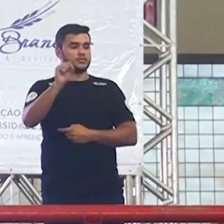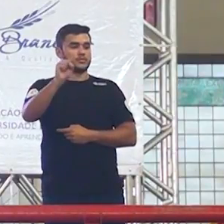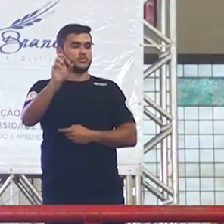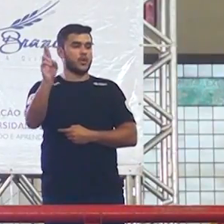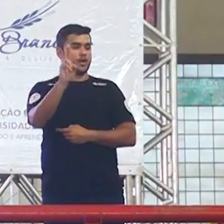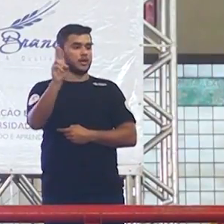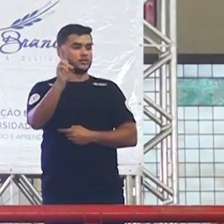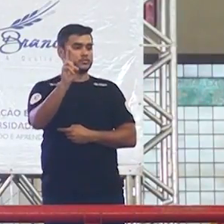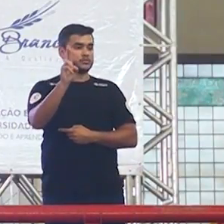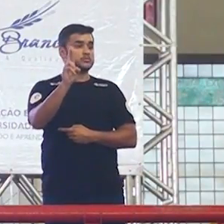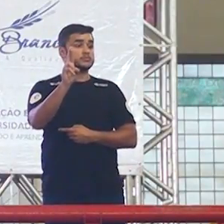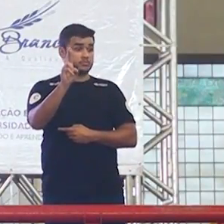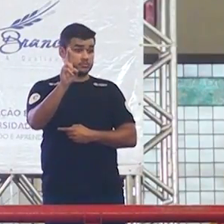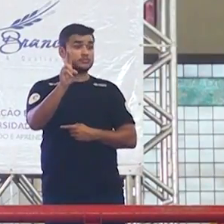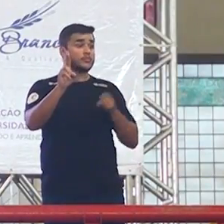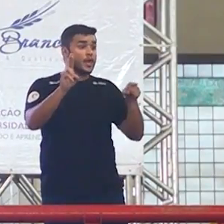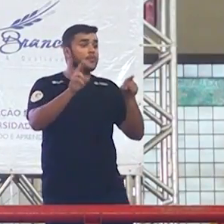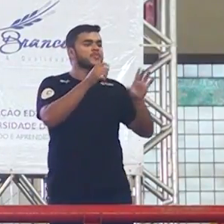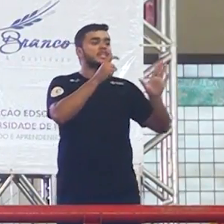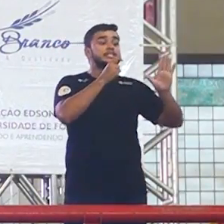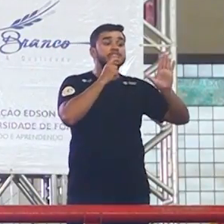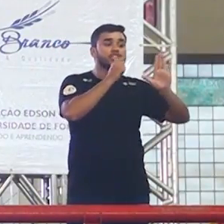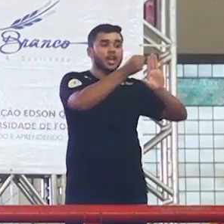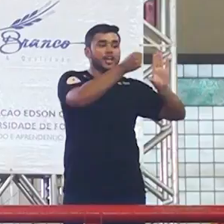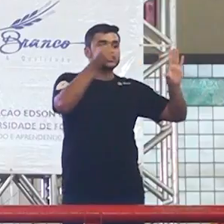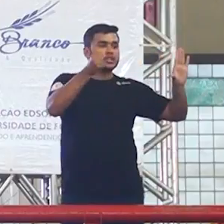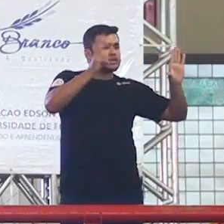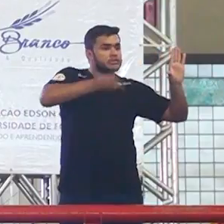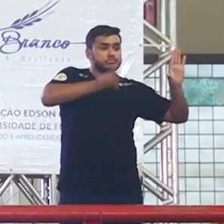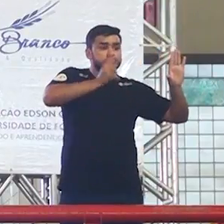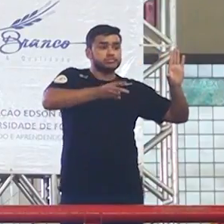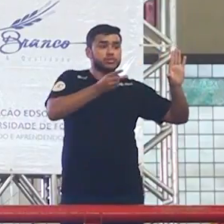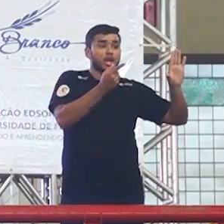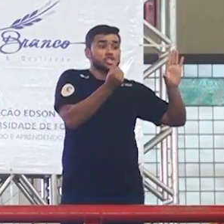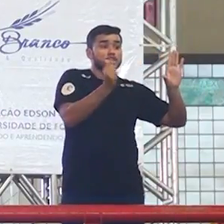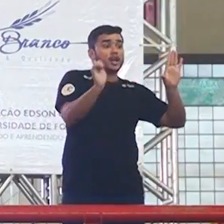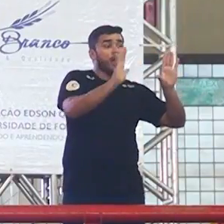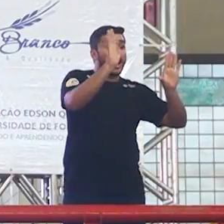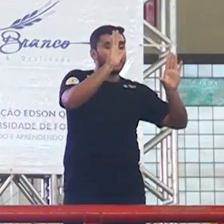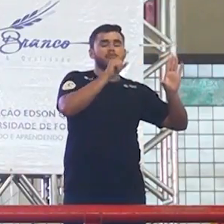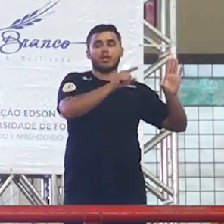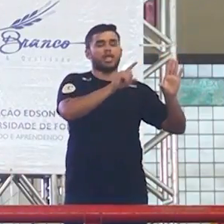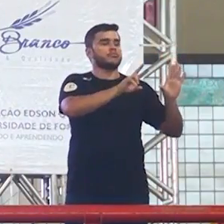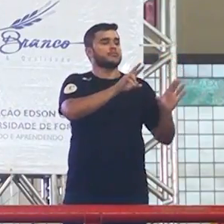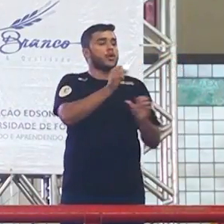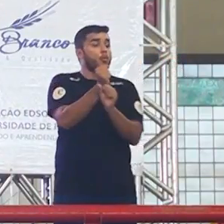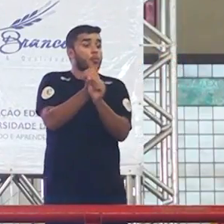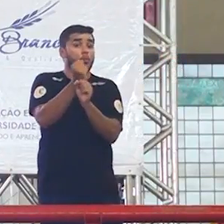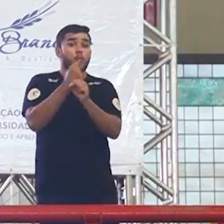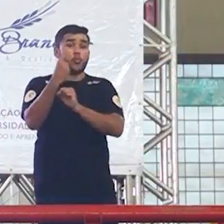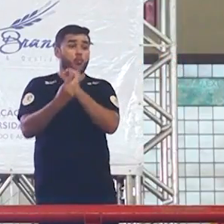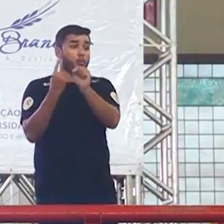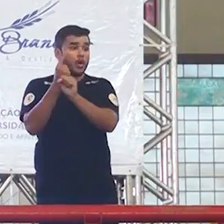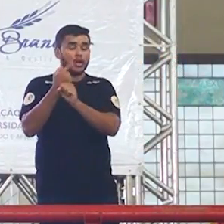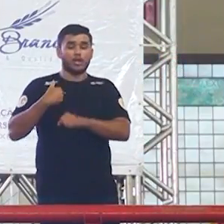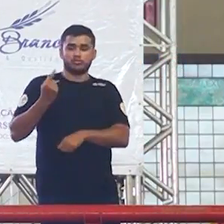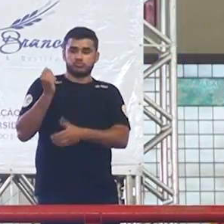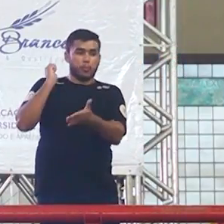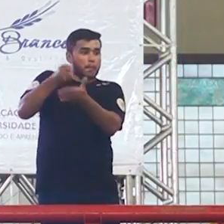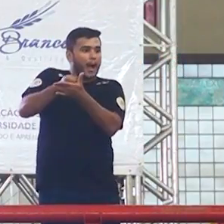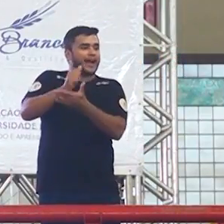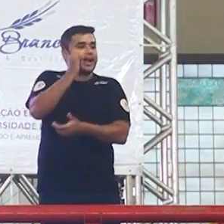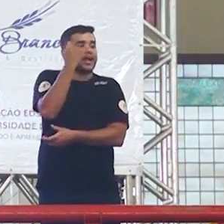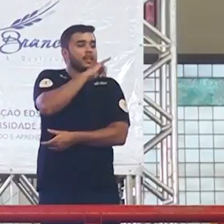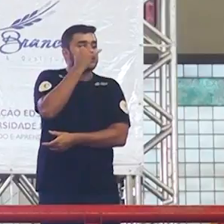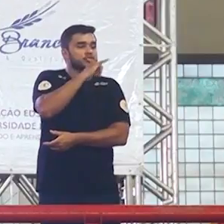124,8 reais. É o que esse aparelho vai lhe consumir em reais durante um ano. Durante